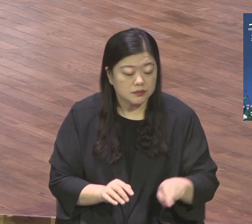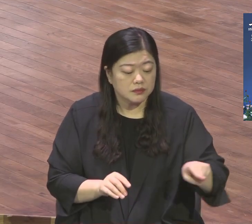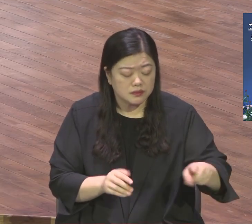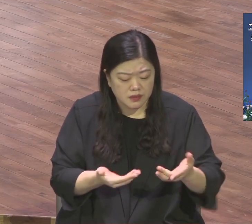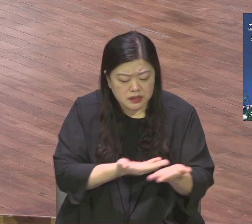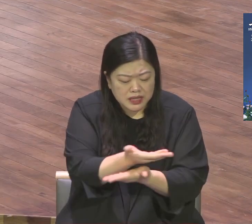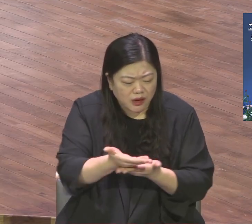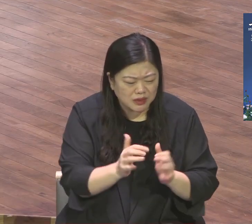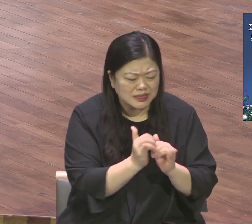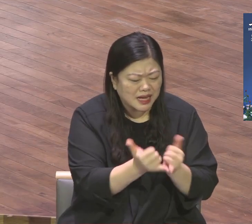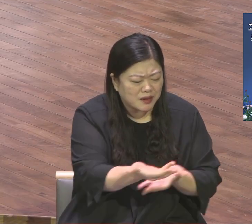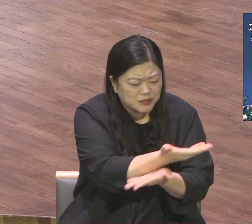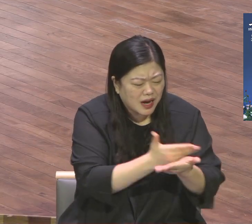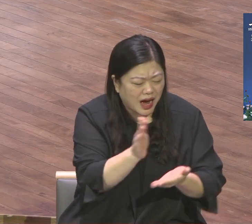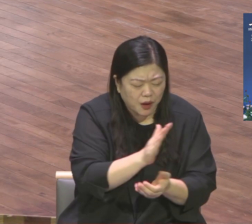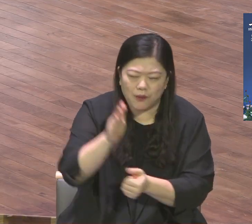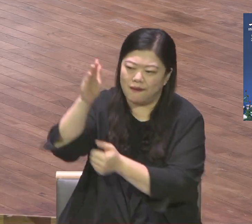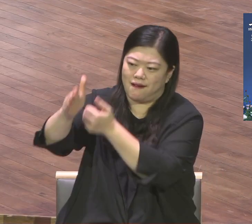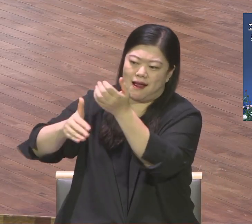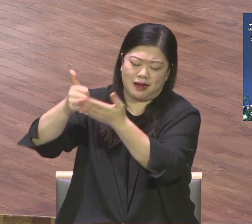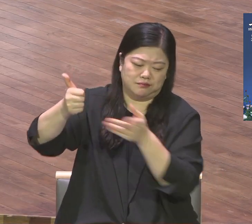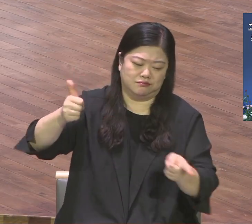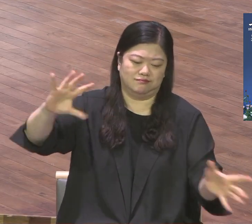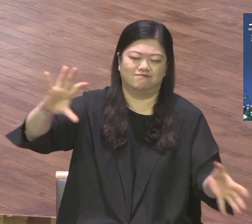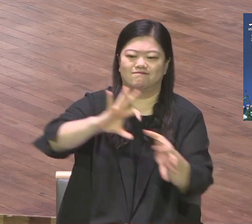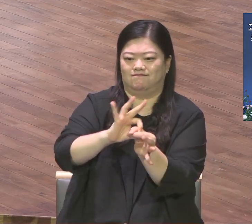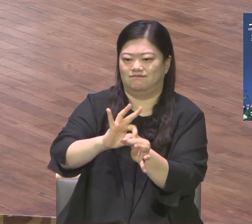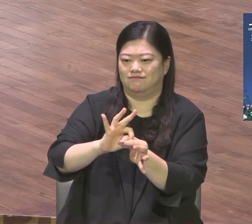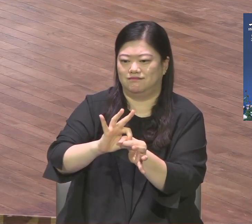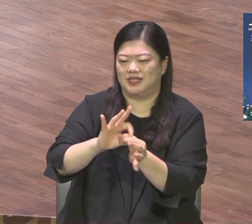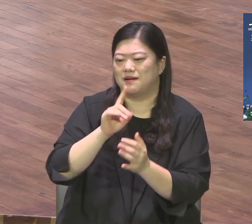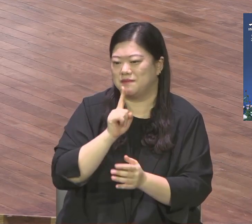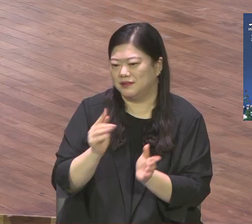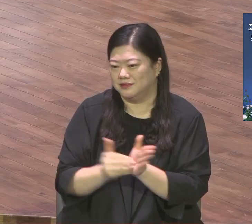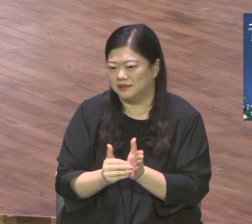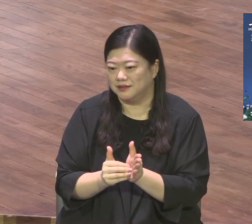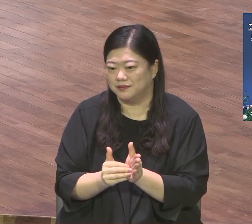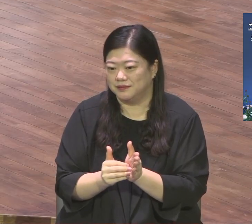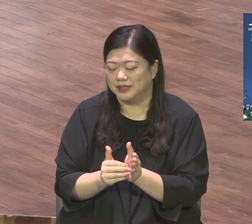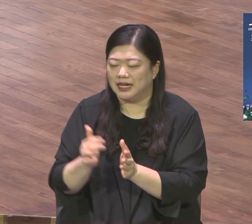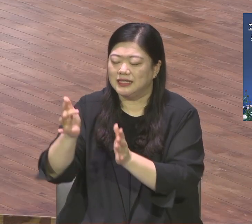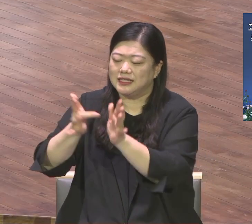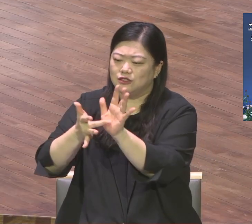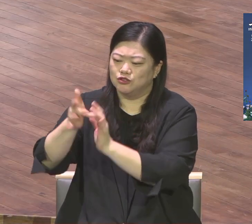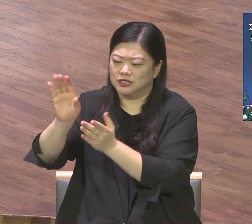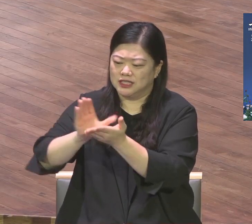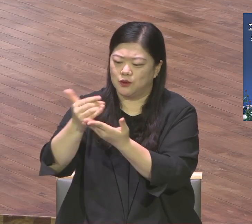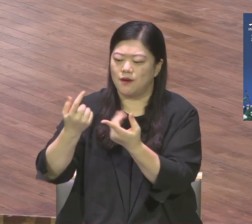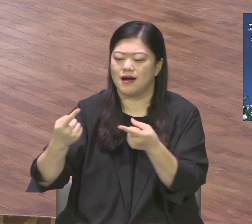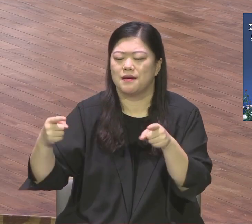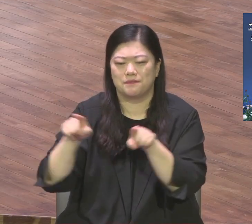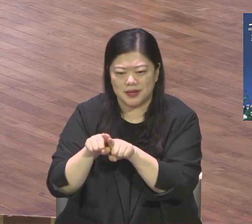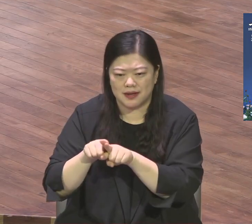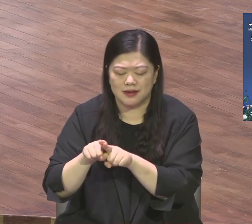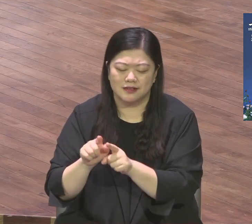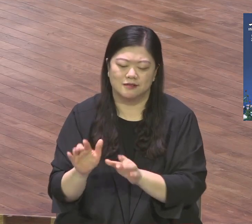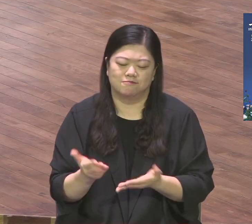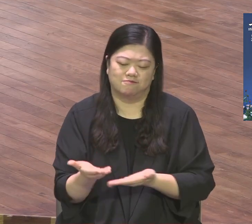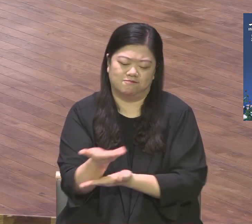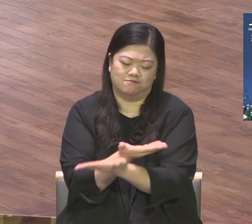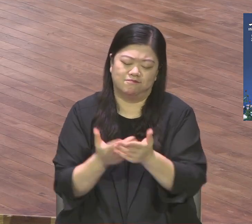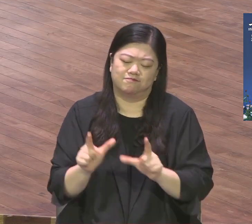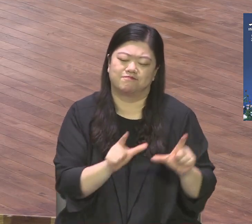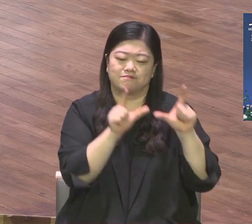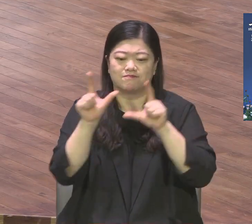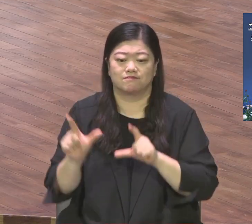예수 그리스도와 더불어 누리는 것을 분명히 말하고 있어요. 예수 그리스도와 더불어 누리는 것. 뭐 세상에도 엔조이한 게 엔조이할